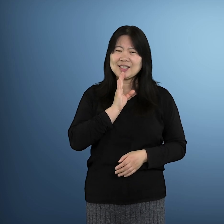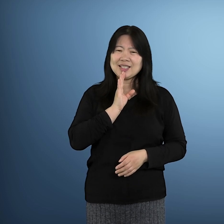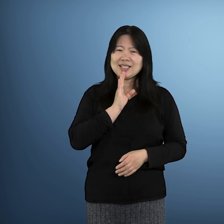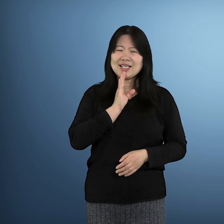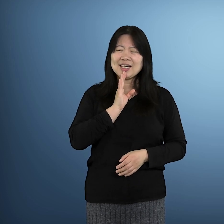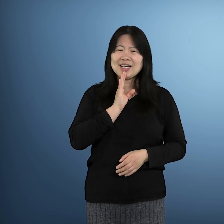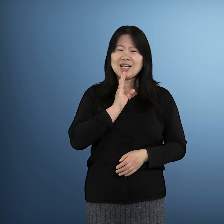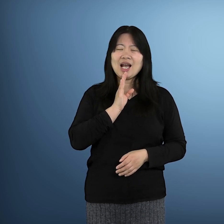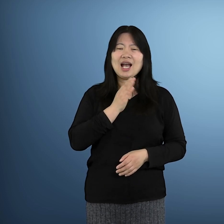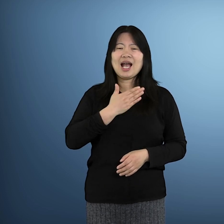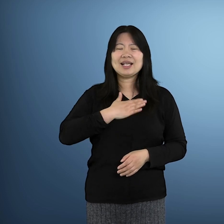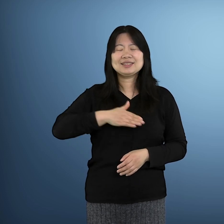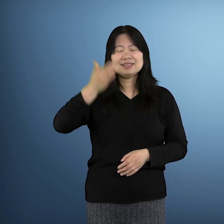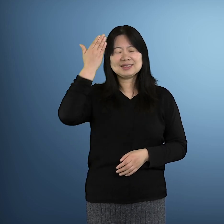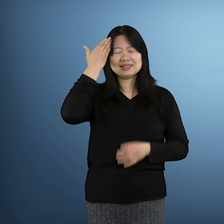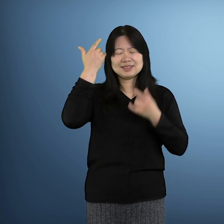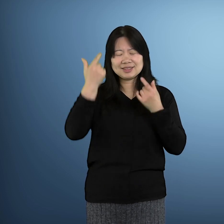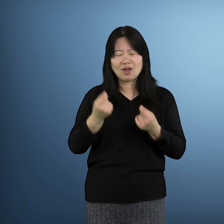우리의 싸움이어야 됩니다.